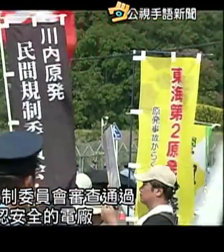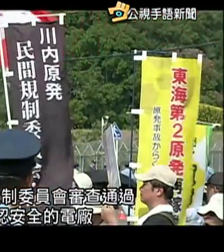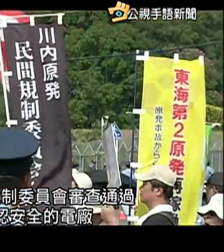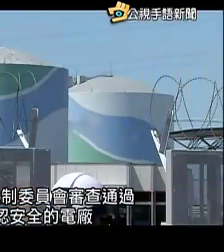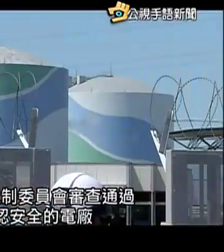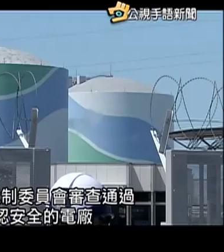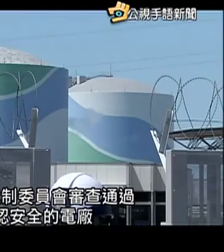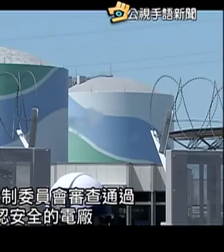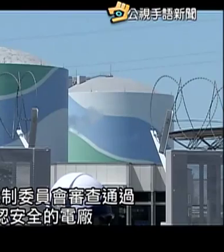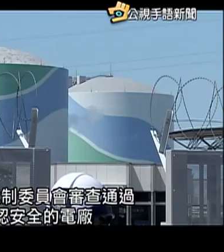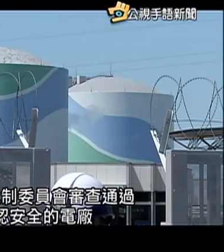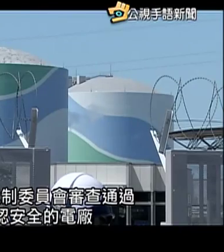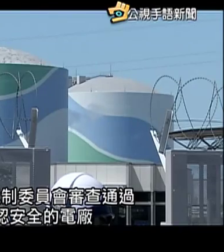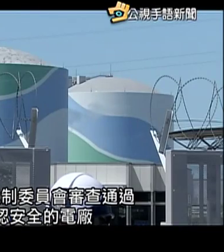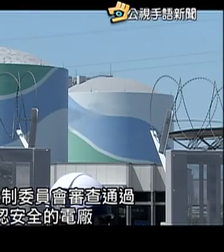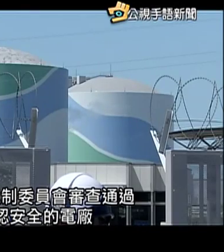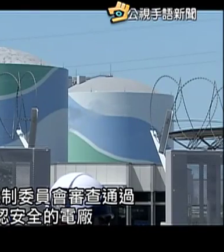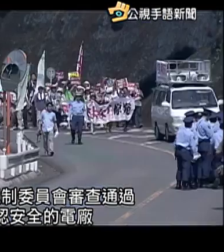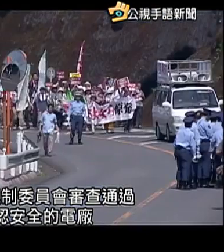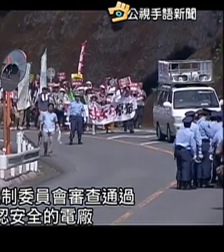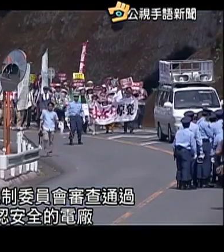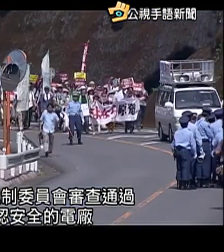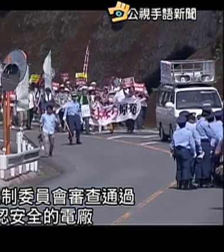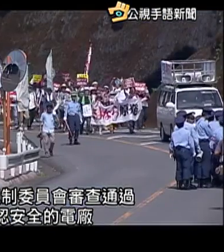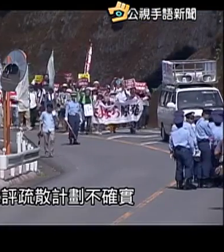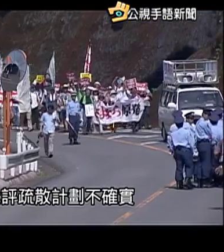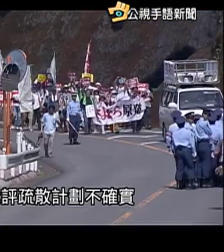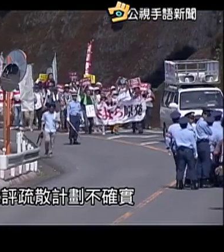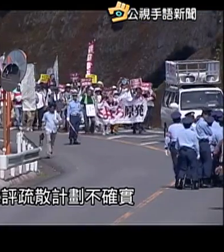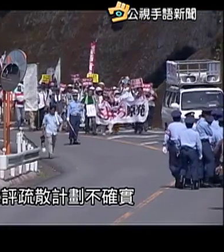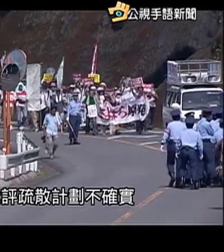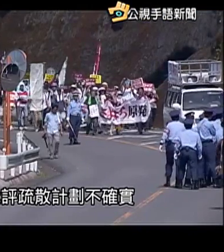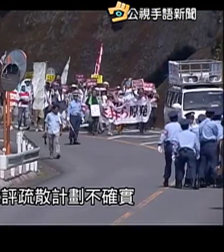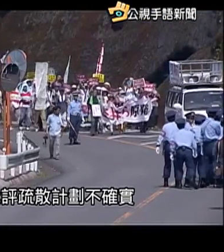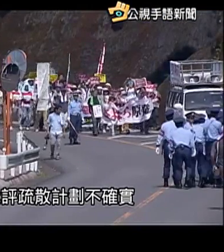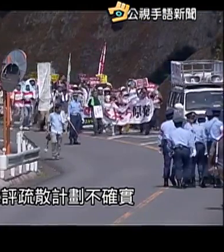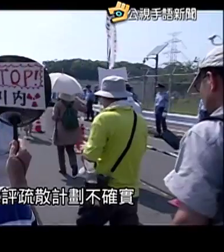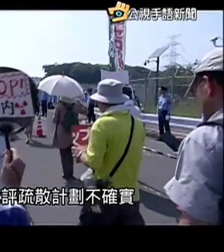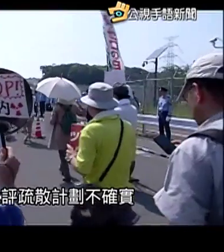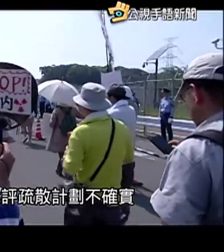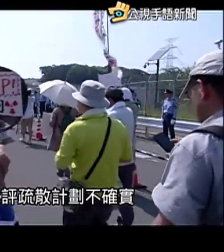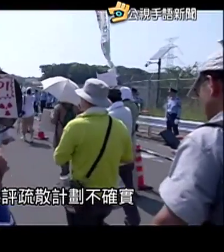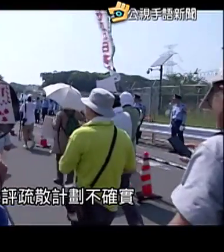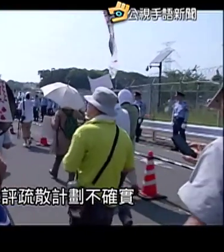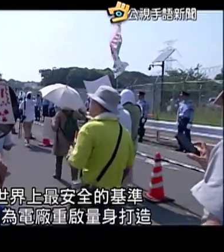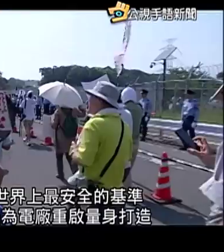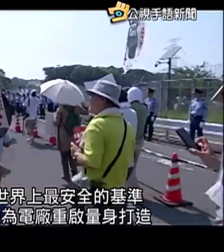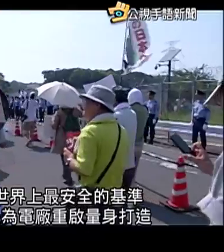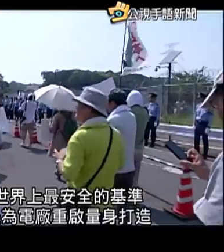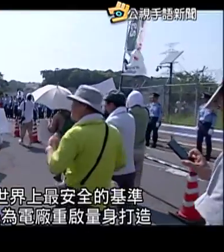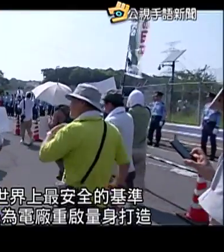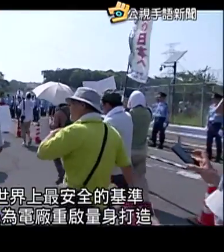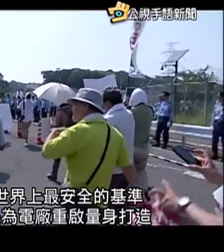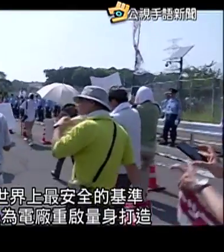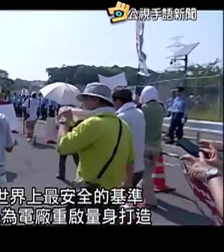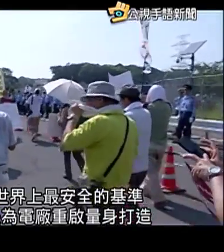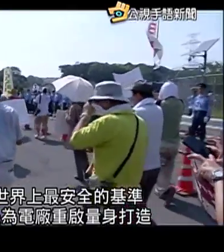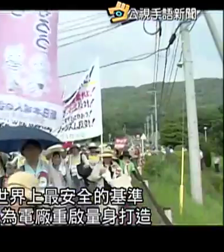通过、确认安全的电厂。但民众批评疏散计划不确实，政府号称世界上最安全的基